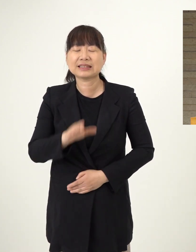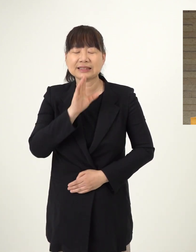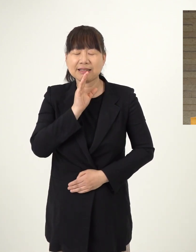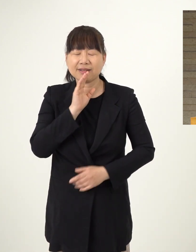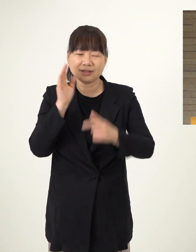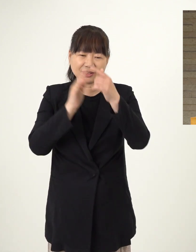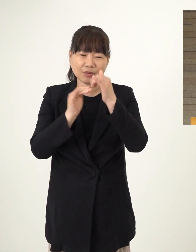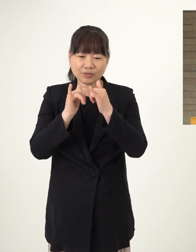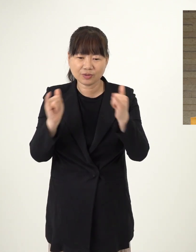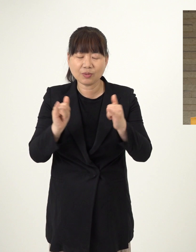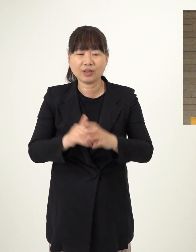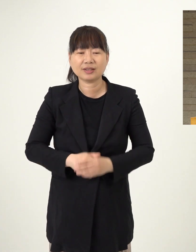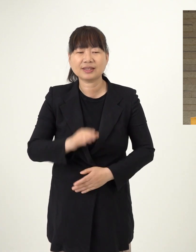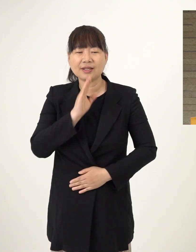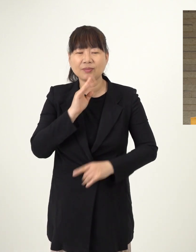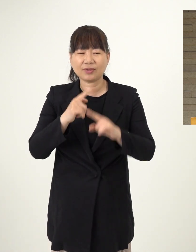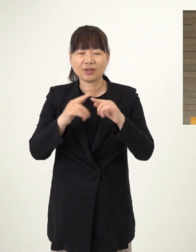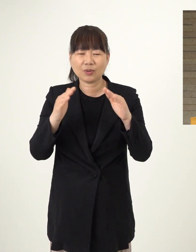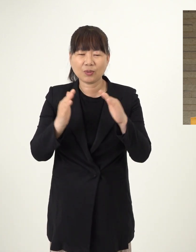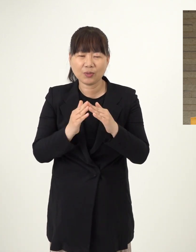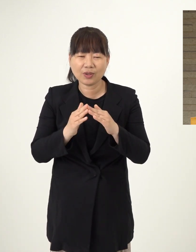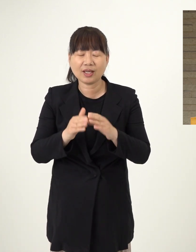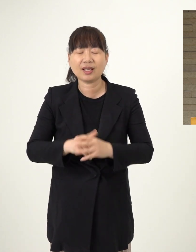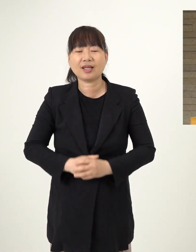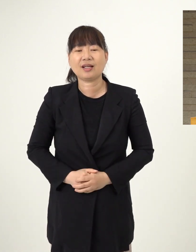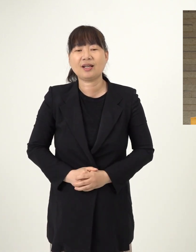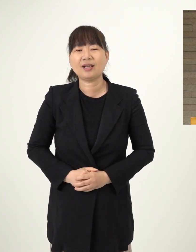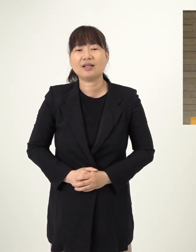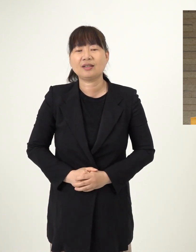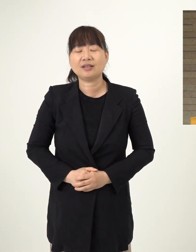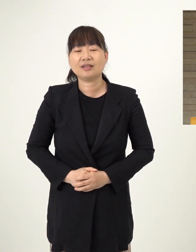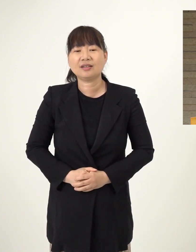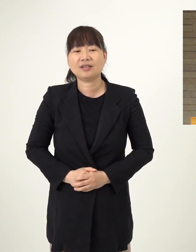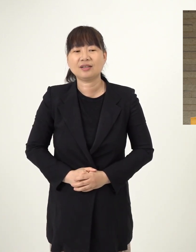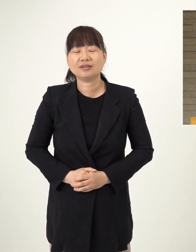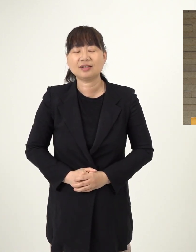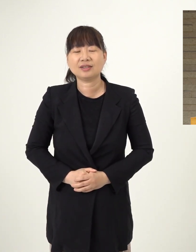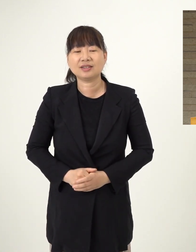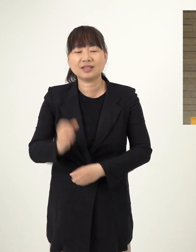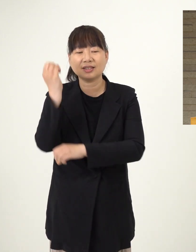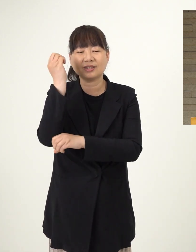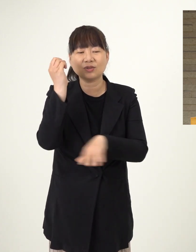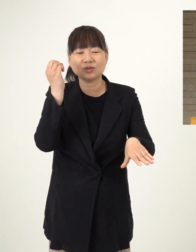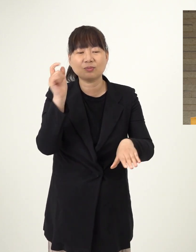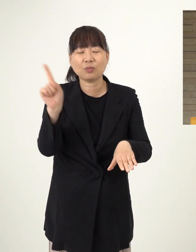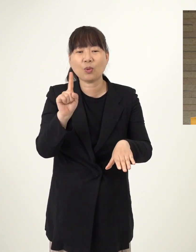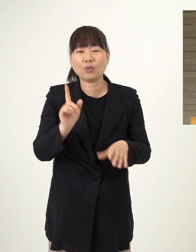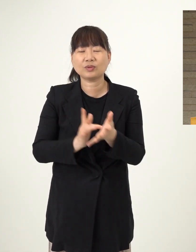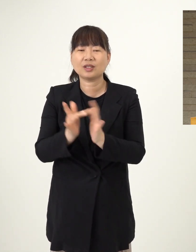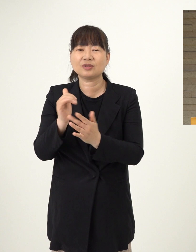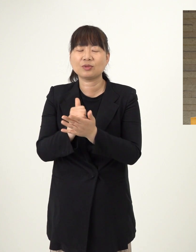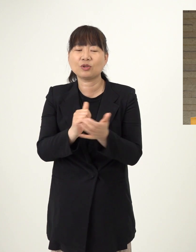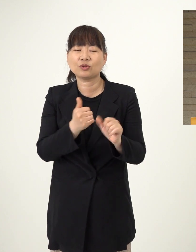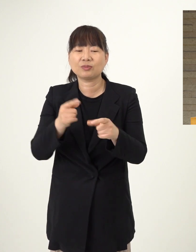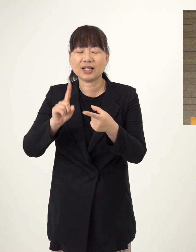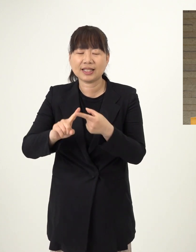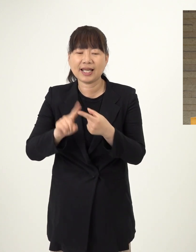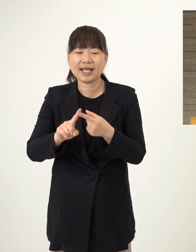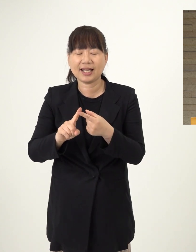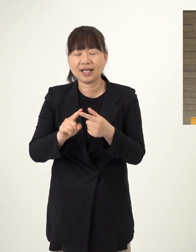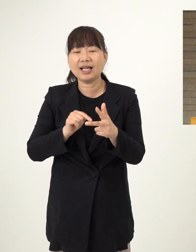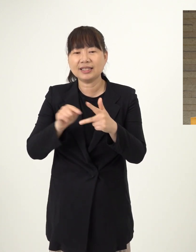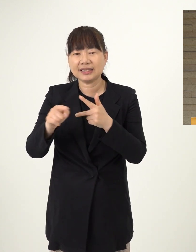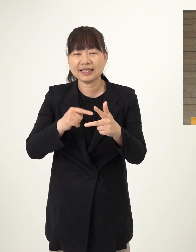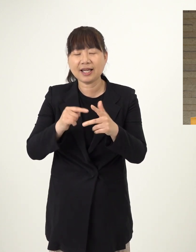참된 성도, 참된 교회의 가장 굵은 기준은 딱 하나예요. 예수님의 죽음을 어떻게 이해하고